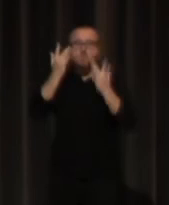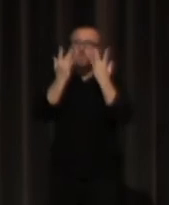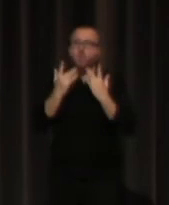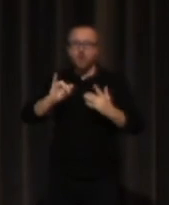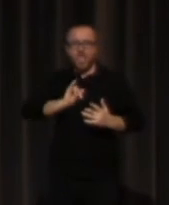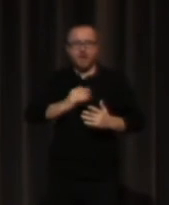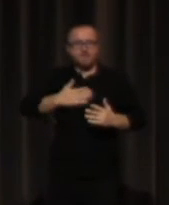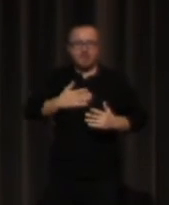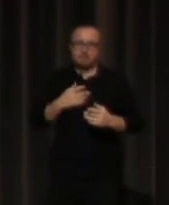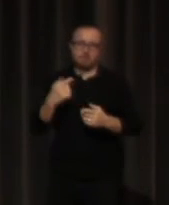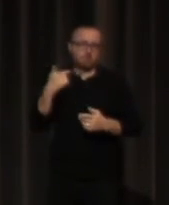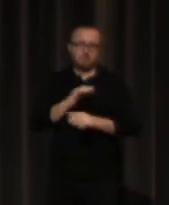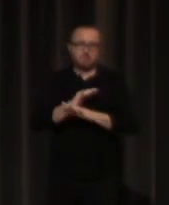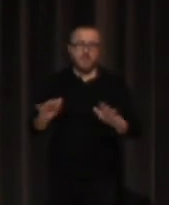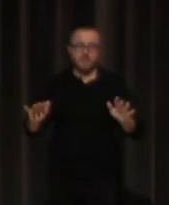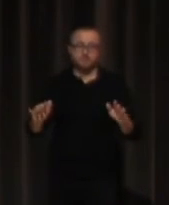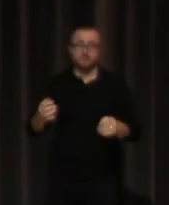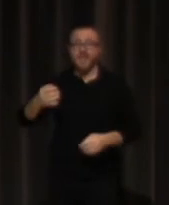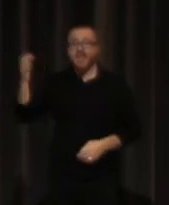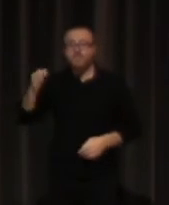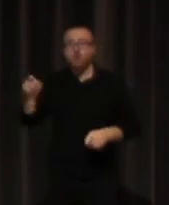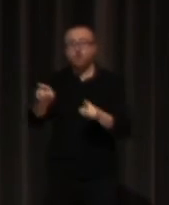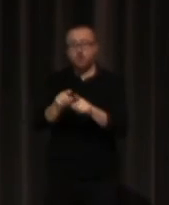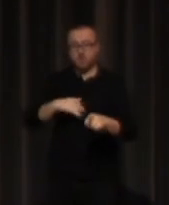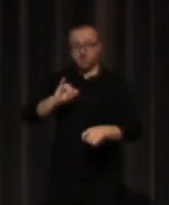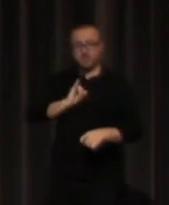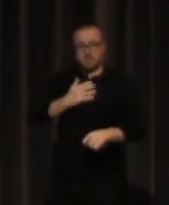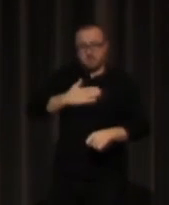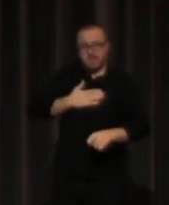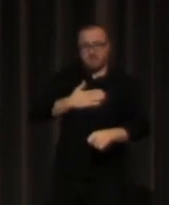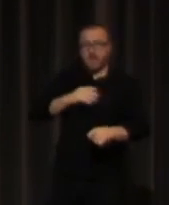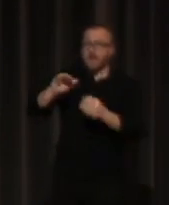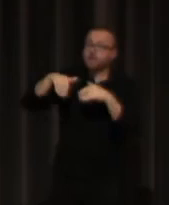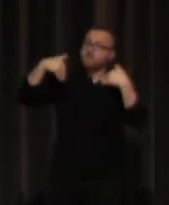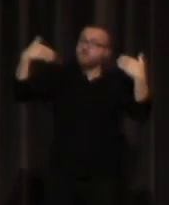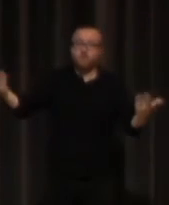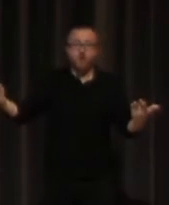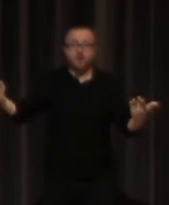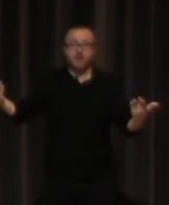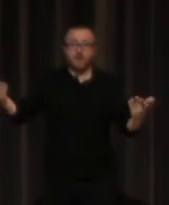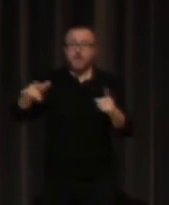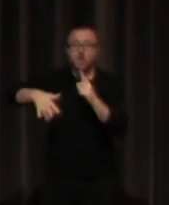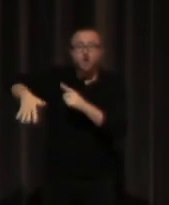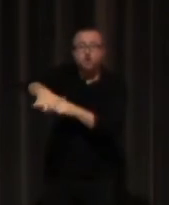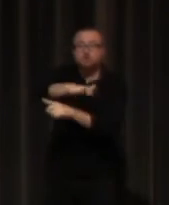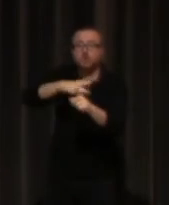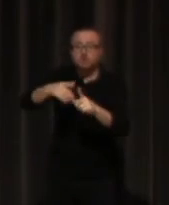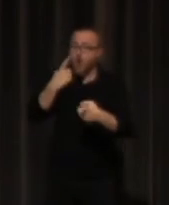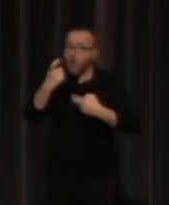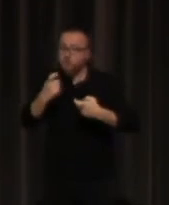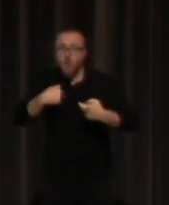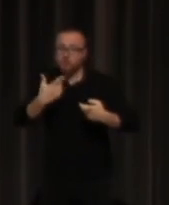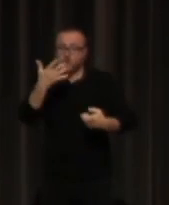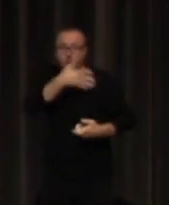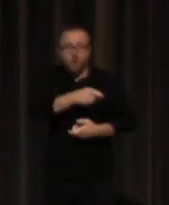és atzarosa, és allà, tot allò que està més enllà de nosaltres mateixos no sabem com és, no sabem com controlar-lo. I el